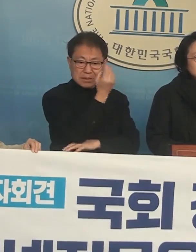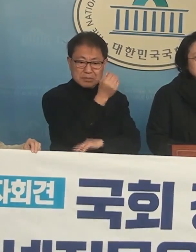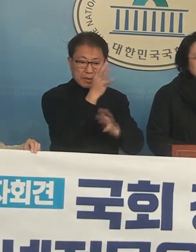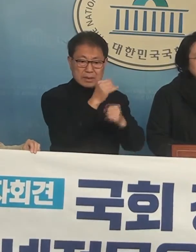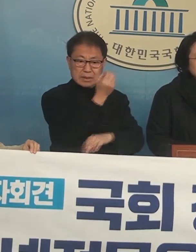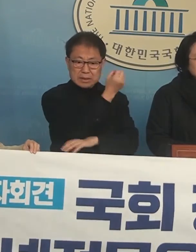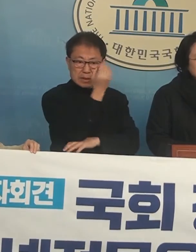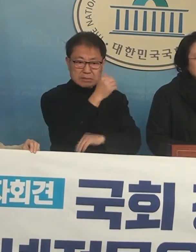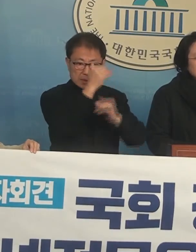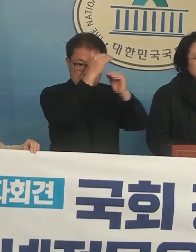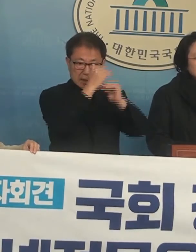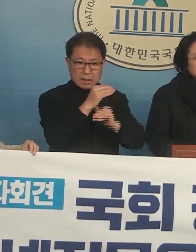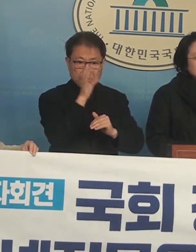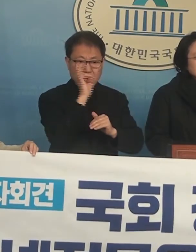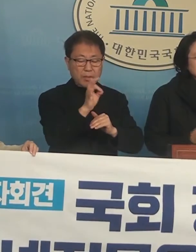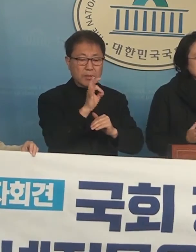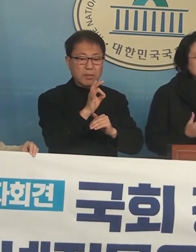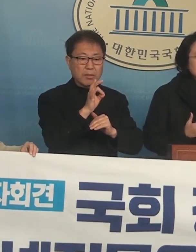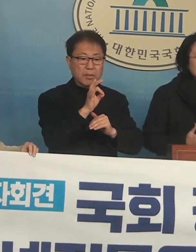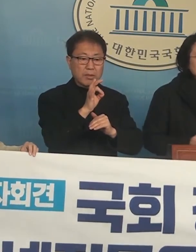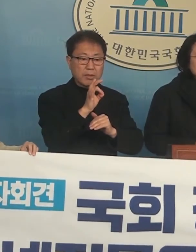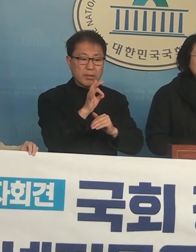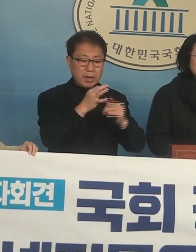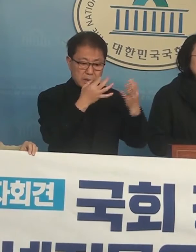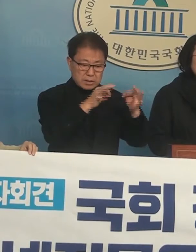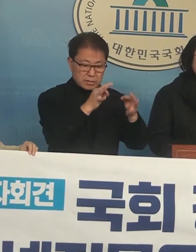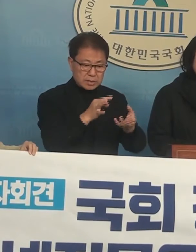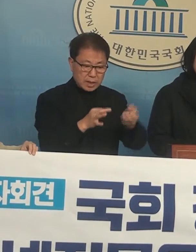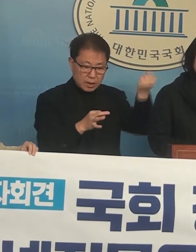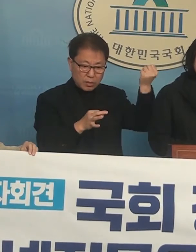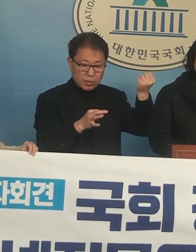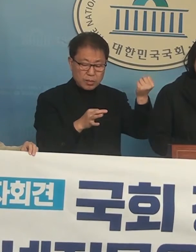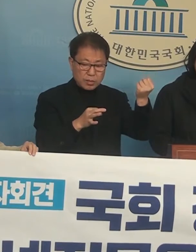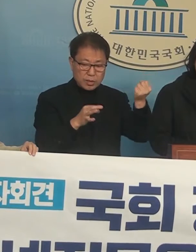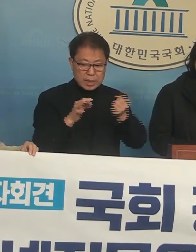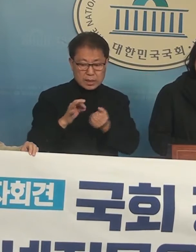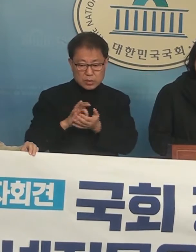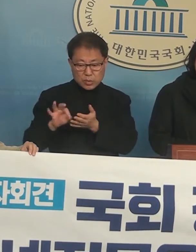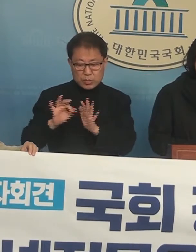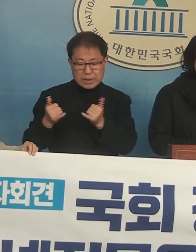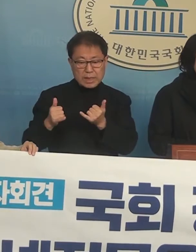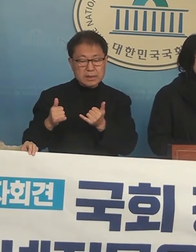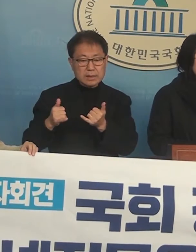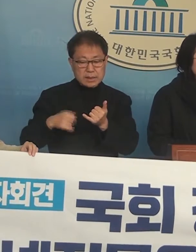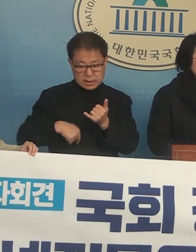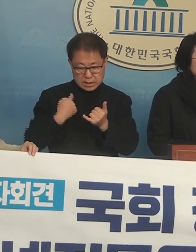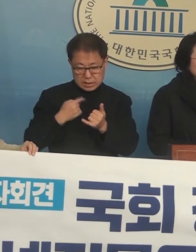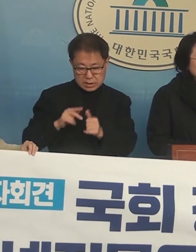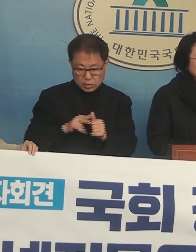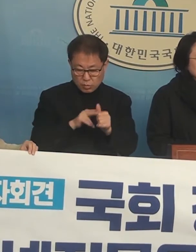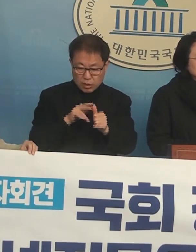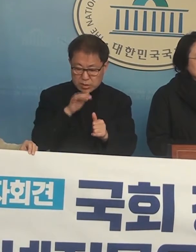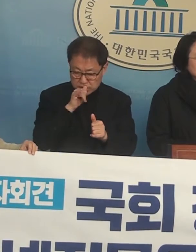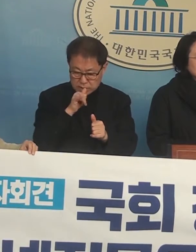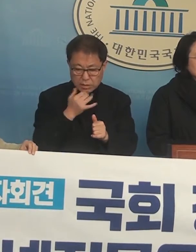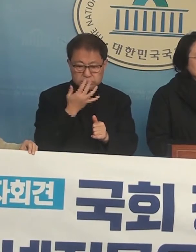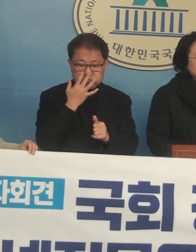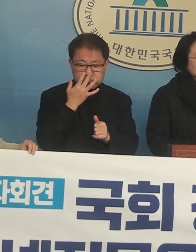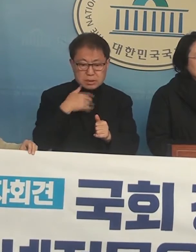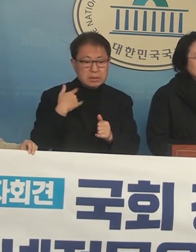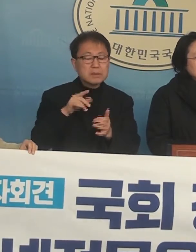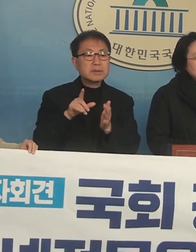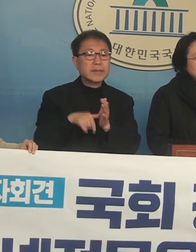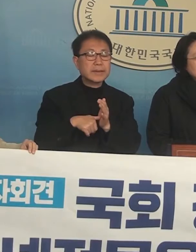가지의 칼럼들을 보고 그걸 금융사는 갖고 있고 소비자는 자신에 대한 그런 정보가 있는지 자세히 알지